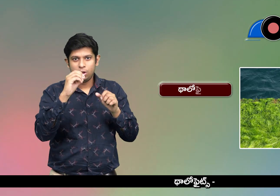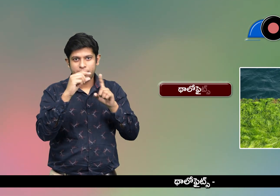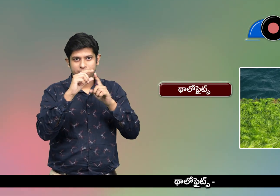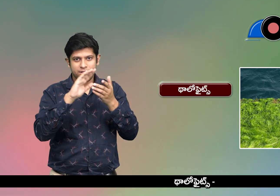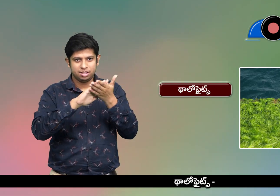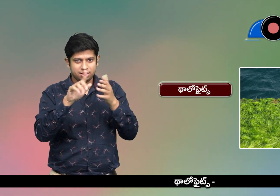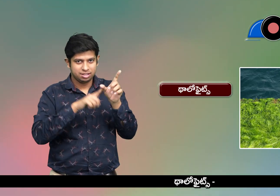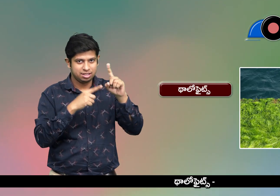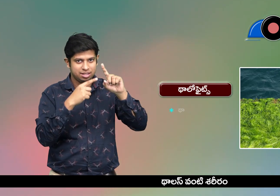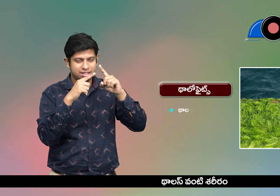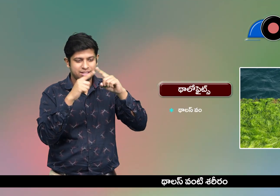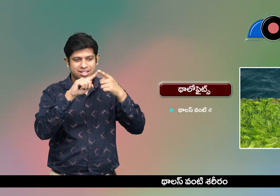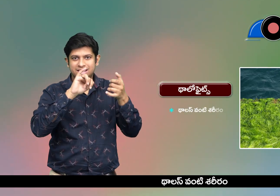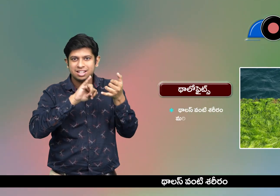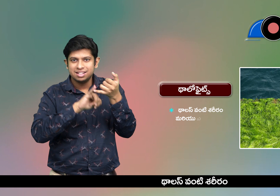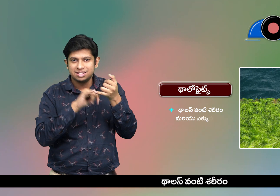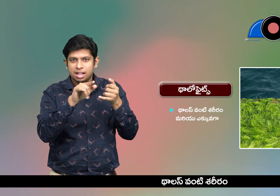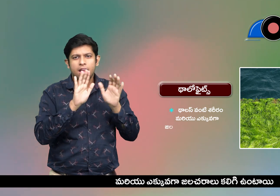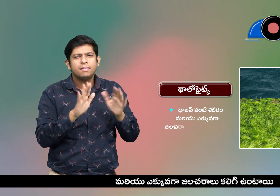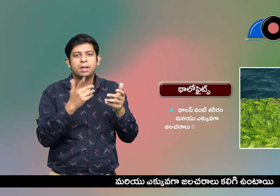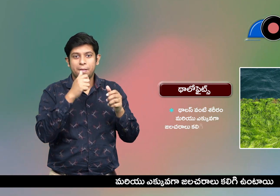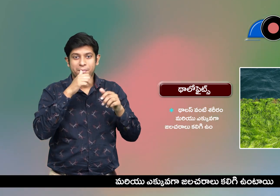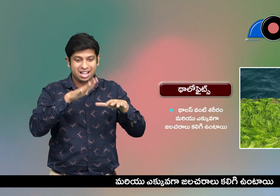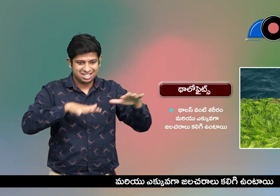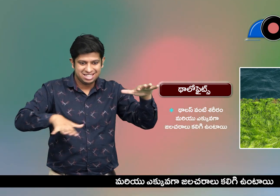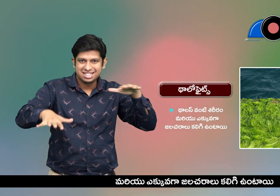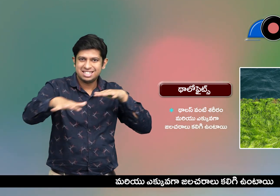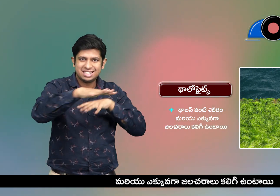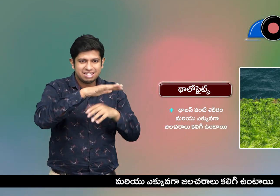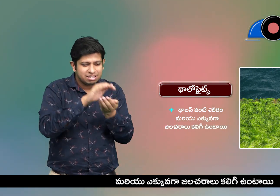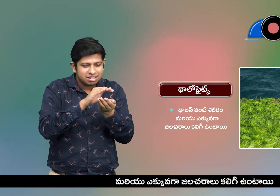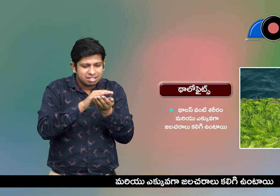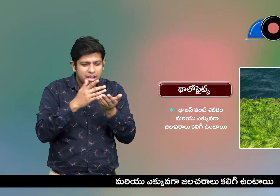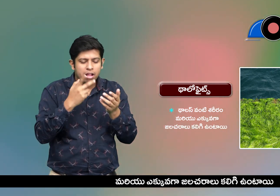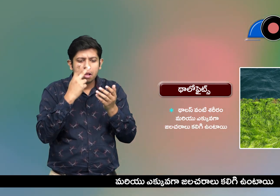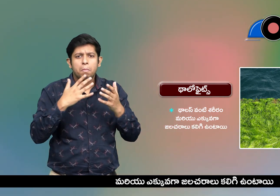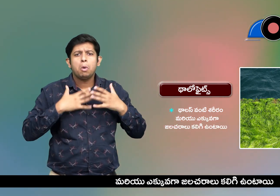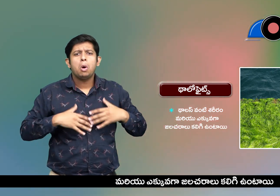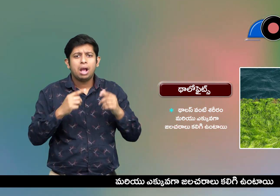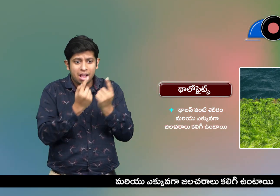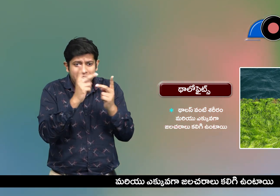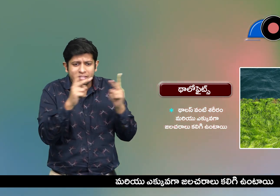థాలోఫైట్స్, థాలస్ వంటి శరీరం మరియు ఎక్కువగా జలచరాలు కలిగి ఉంటాయి.